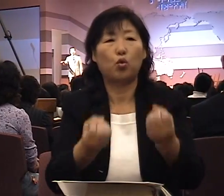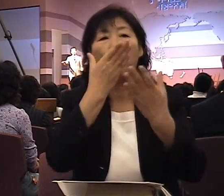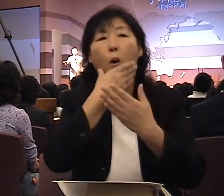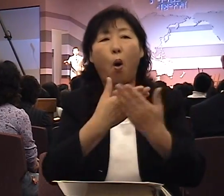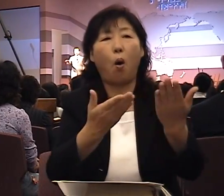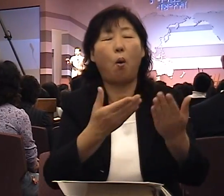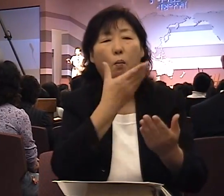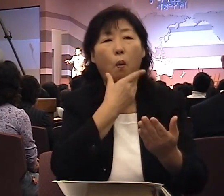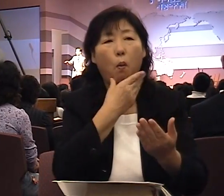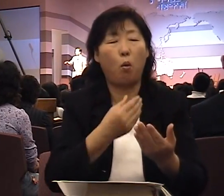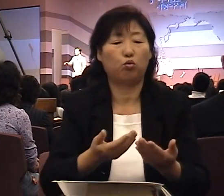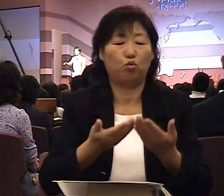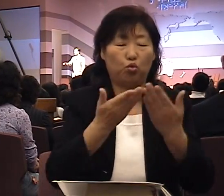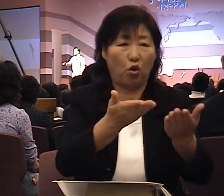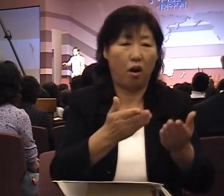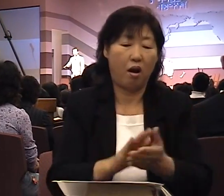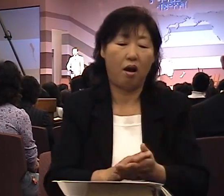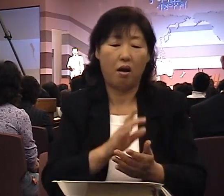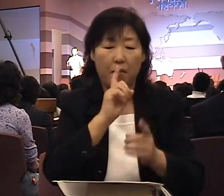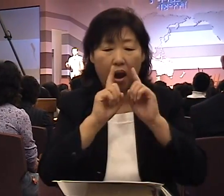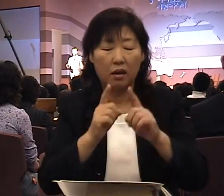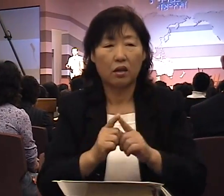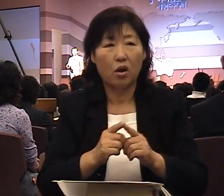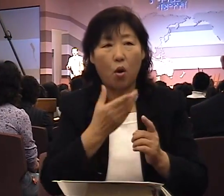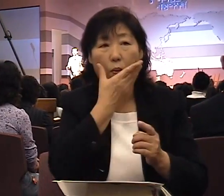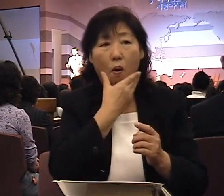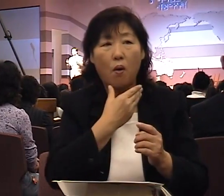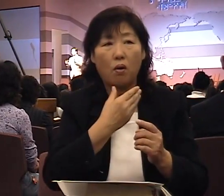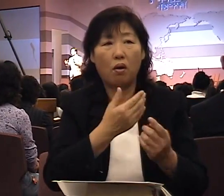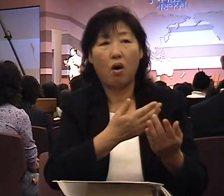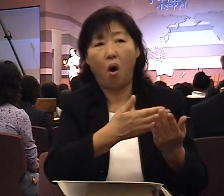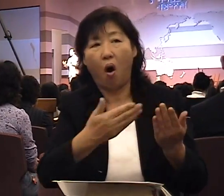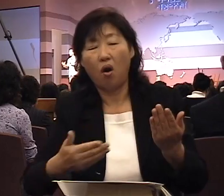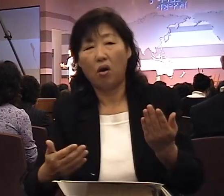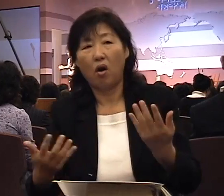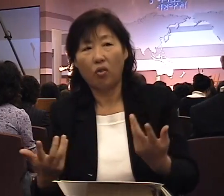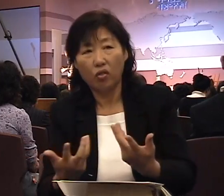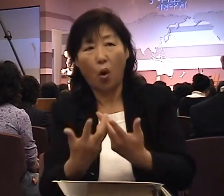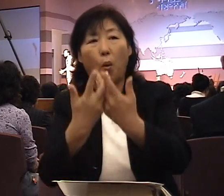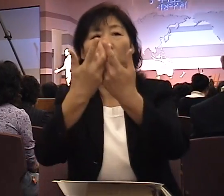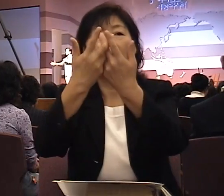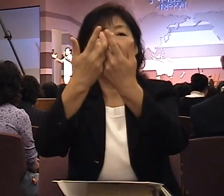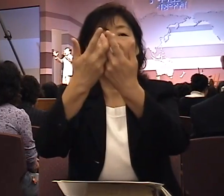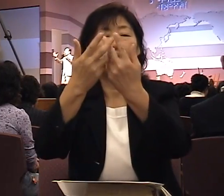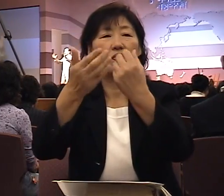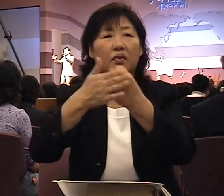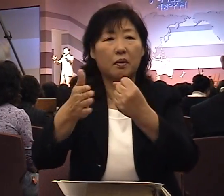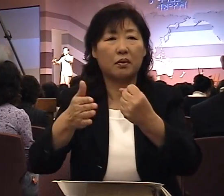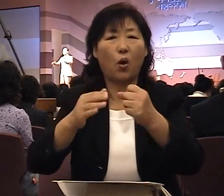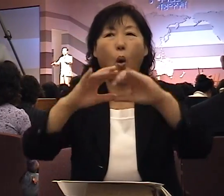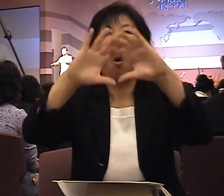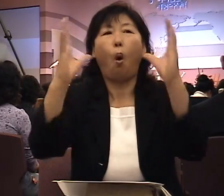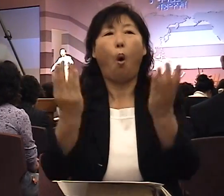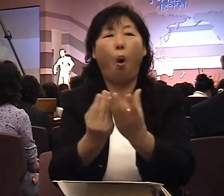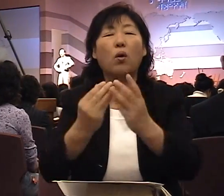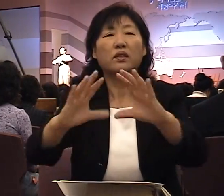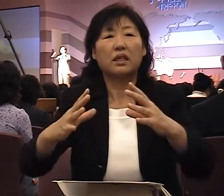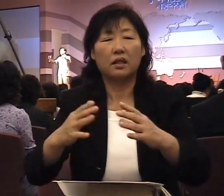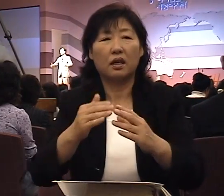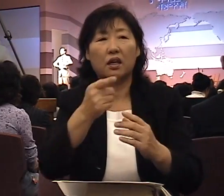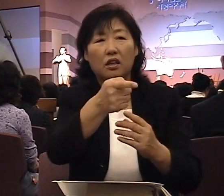복을 주리라. 그리고 그 복이요 흘러넘치기 때문에 그 복으로 말미암아 온 세상이 너로